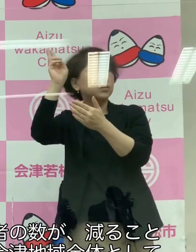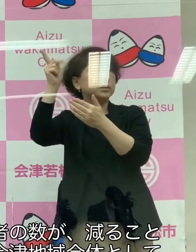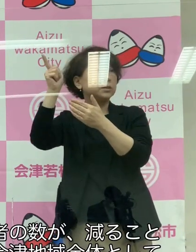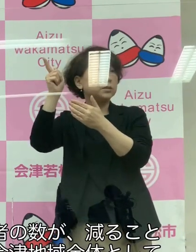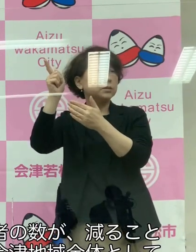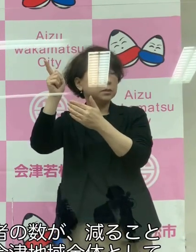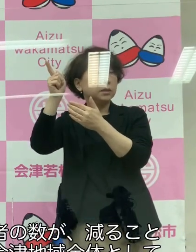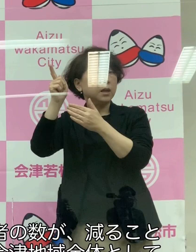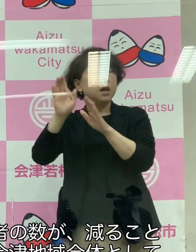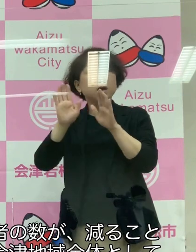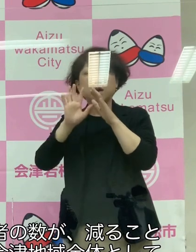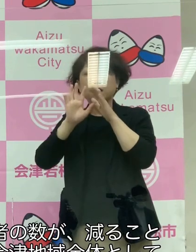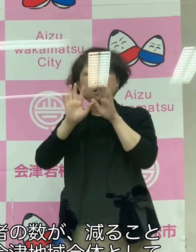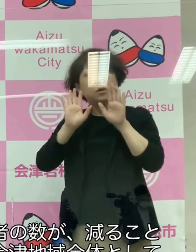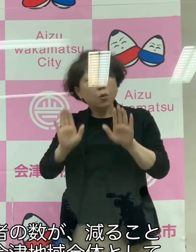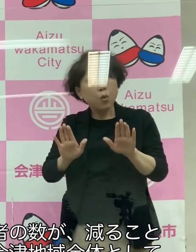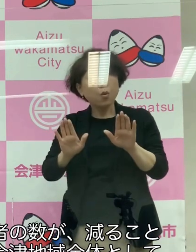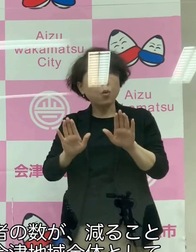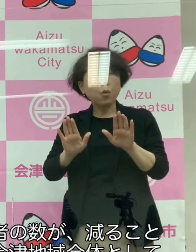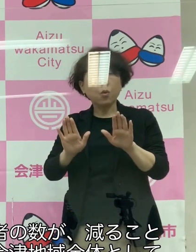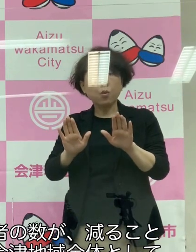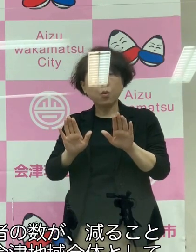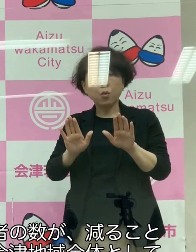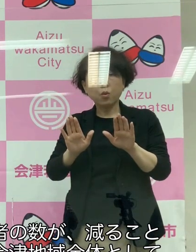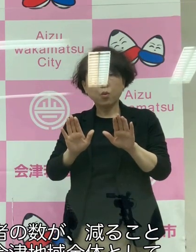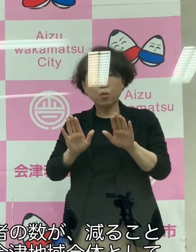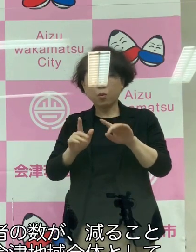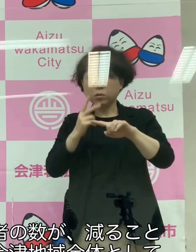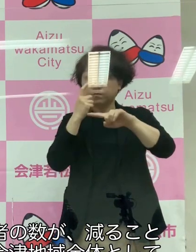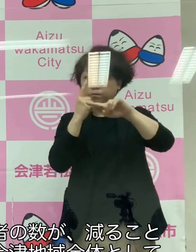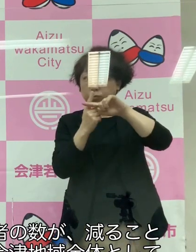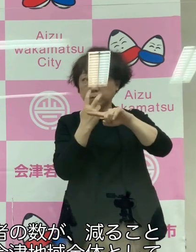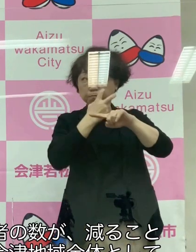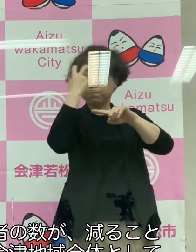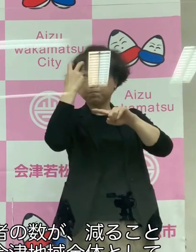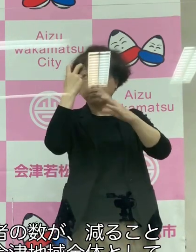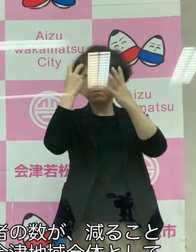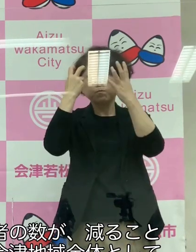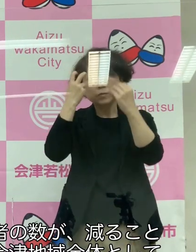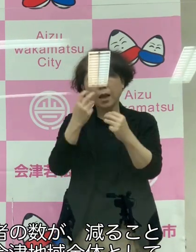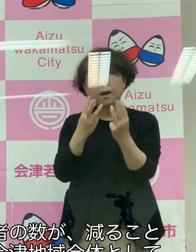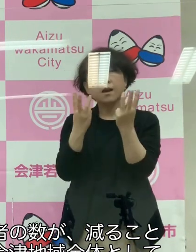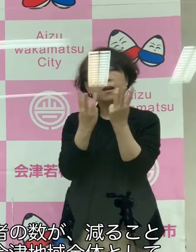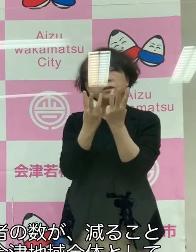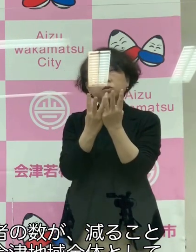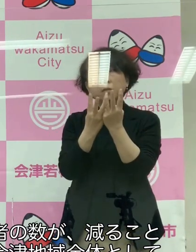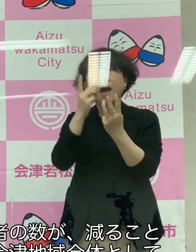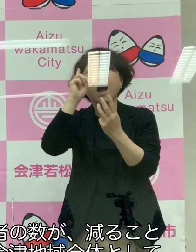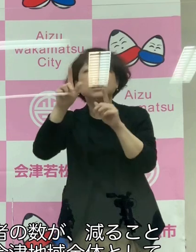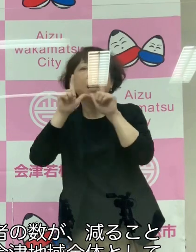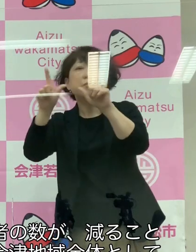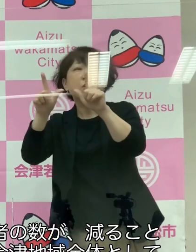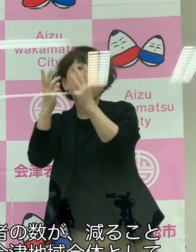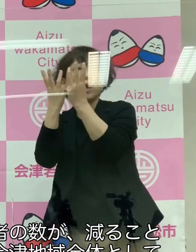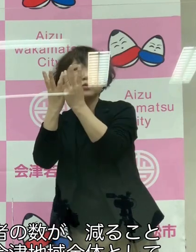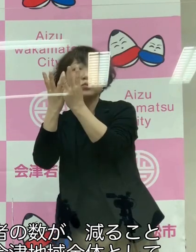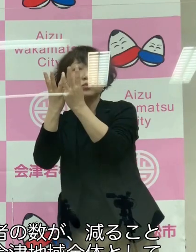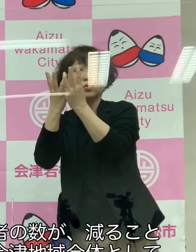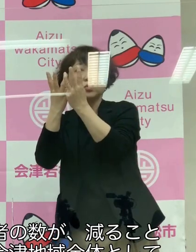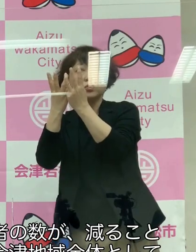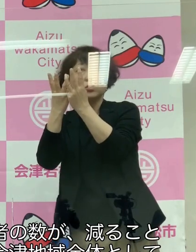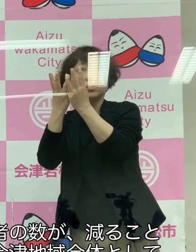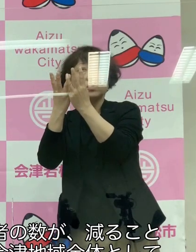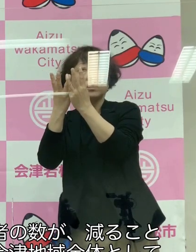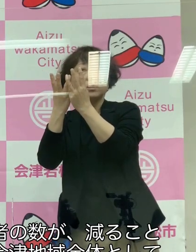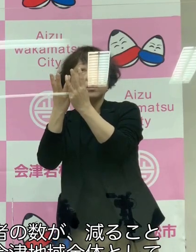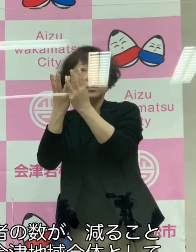としては今日陽性者出ている数がですね、まあ、明日発表する数でありますが減ること